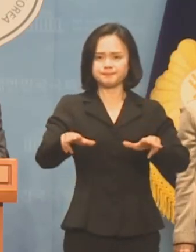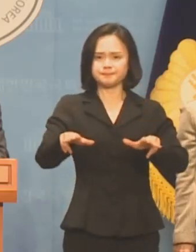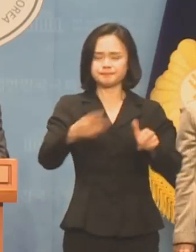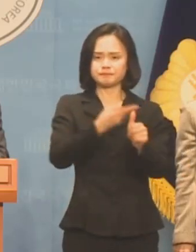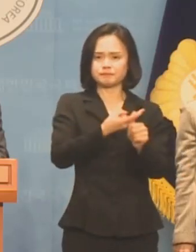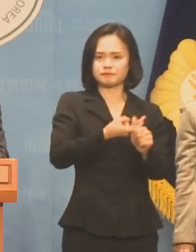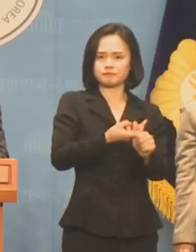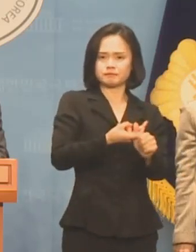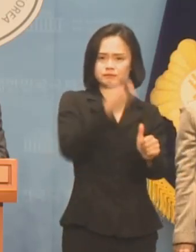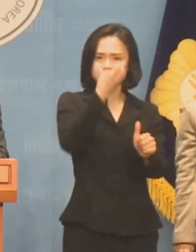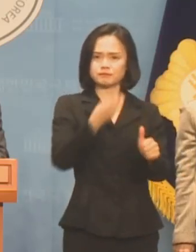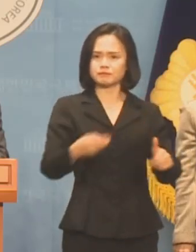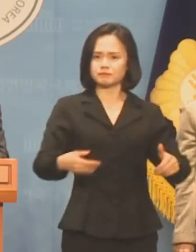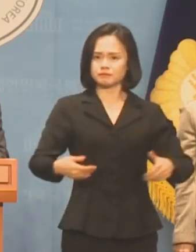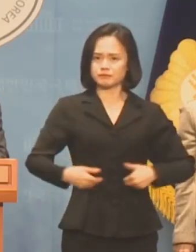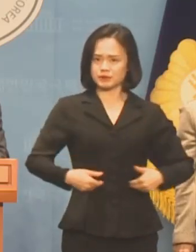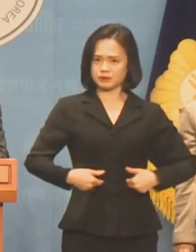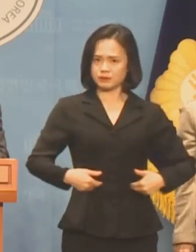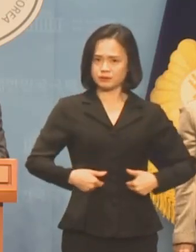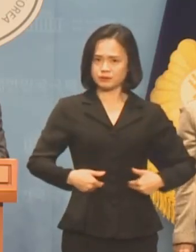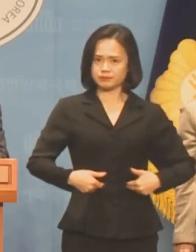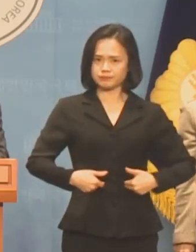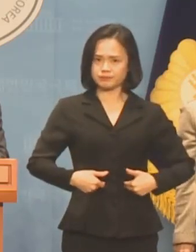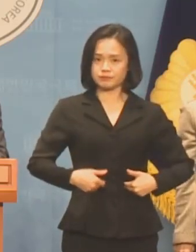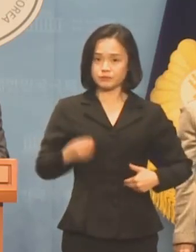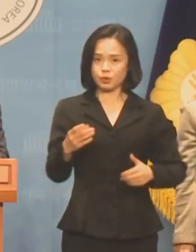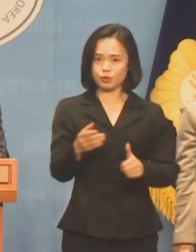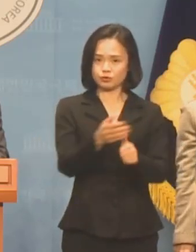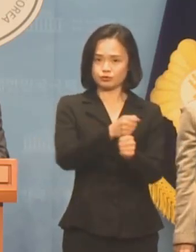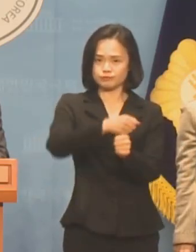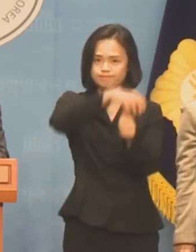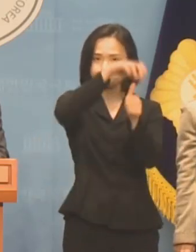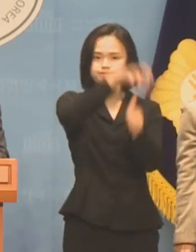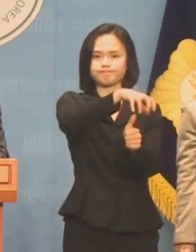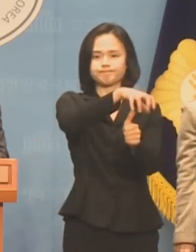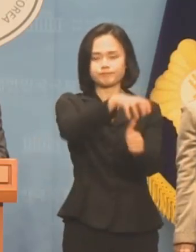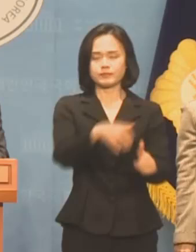지금 당장 윤석열을 구속해야 합니다.